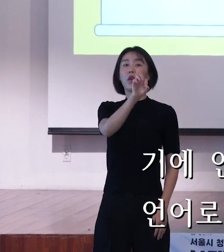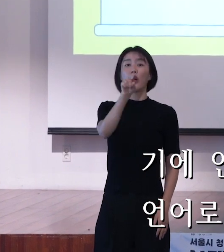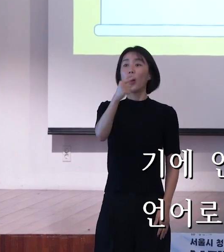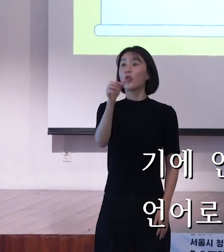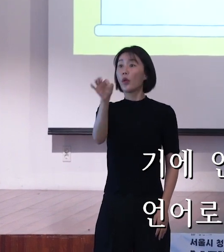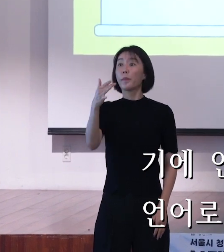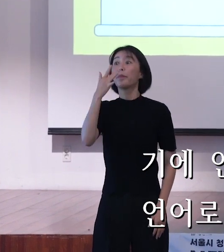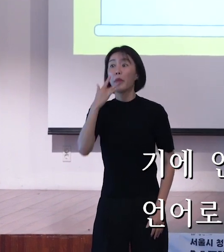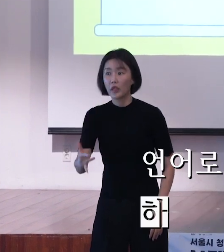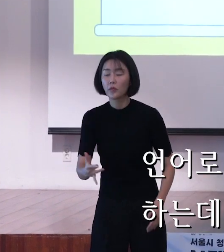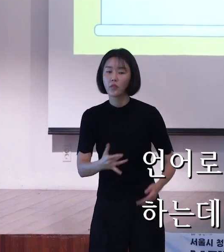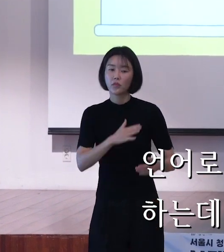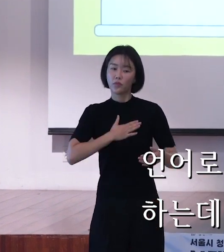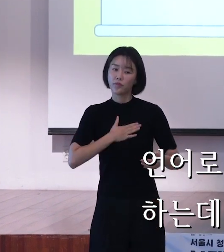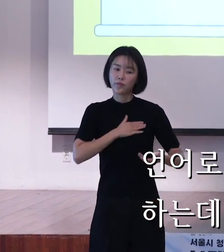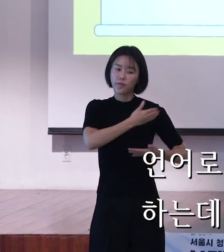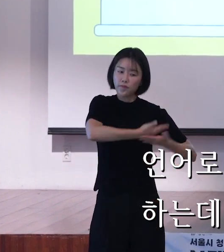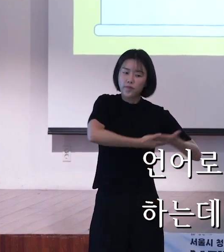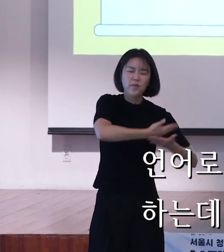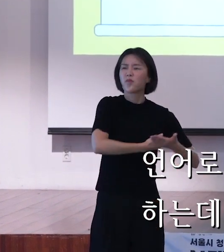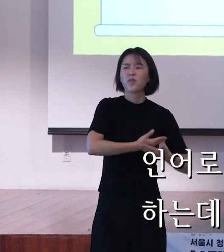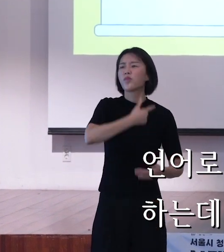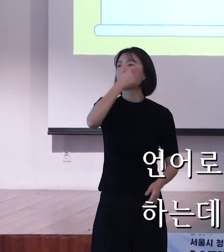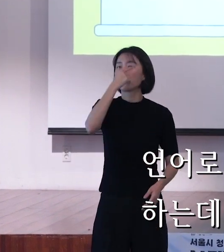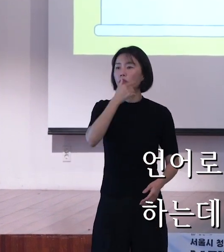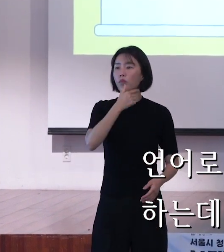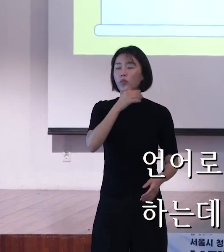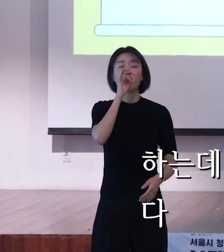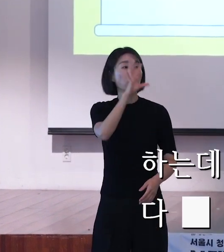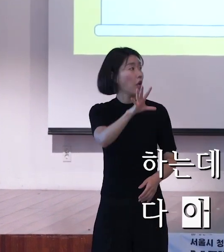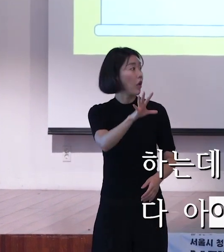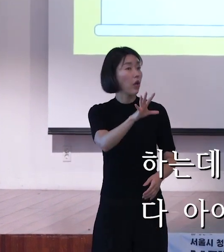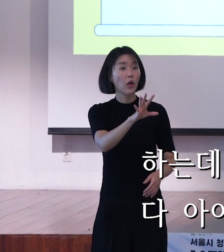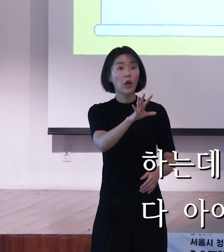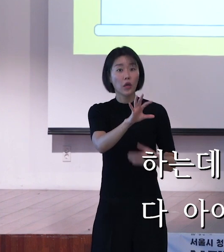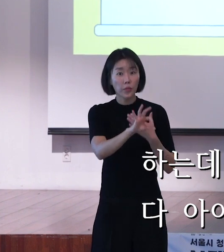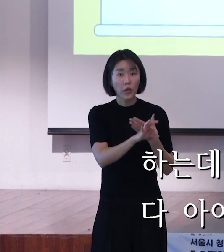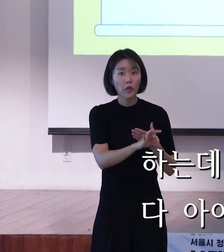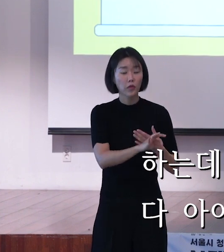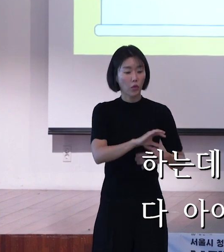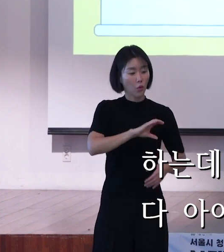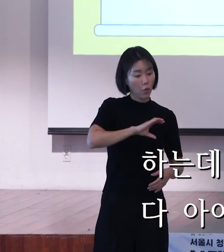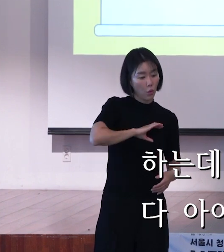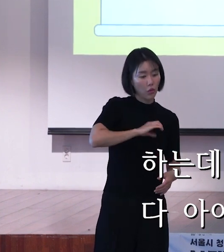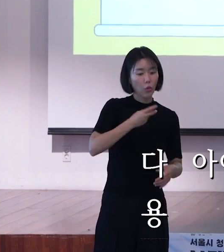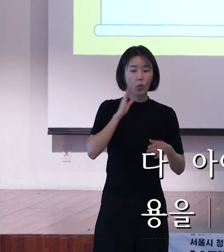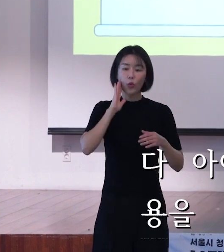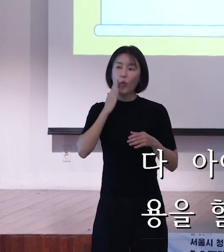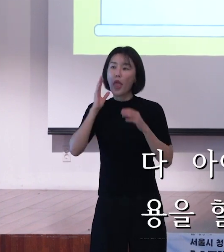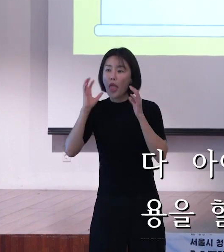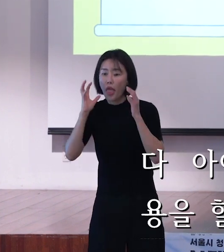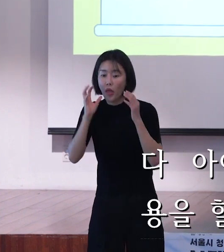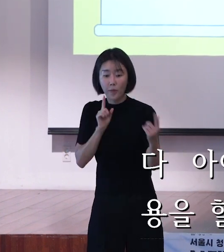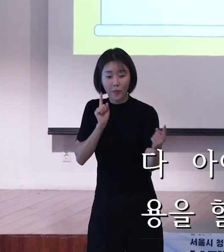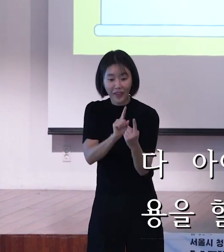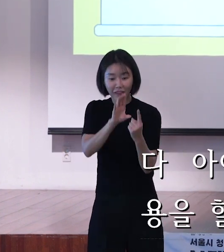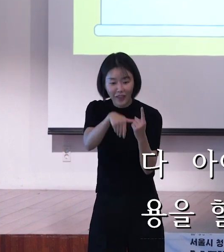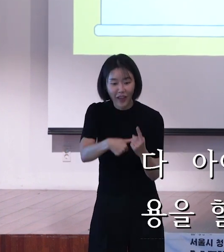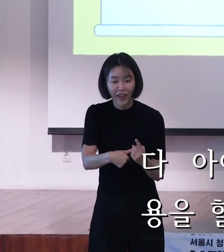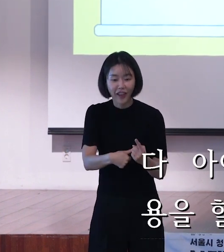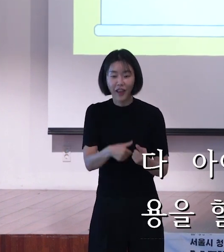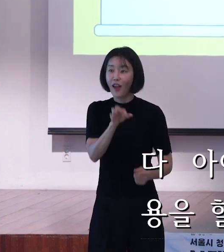상호작용을 하는데, 저희 농아동, 코다 아이들에게 이 상호작용을 할 때 언어는